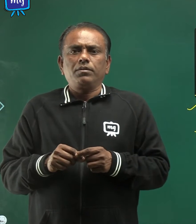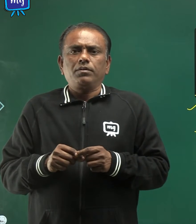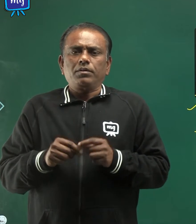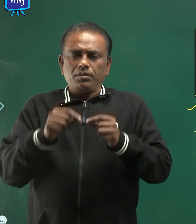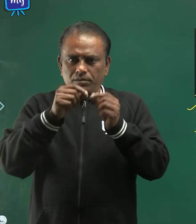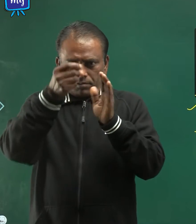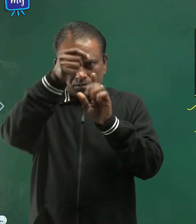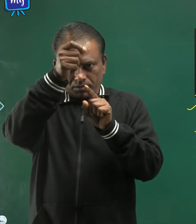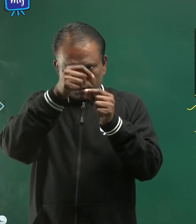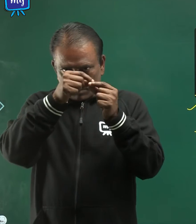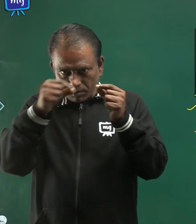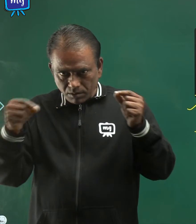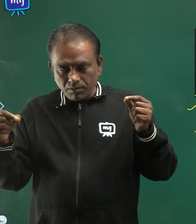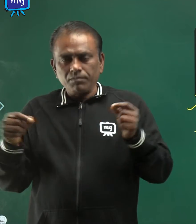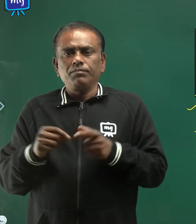खींचा